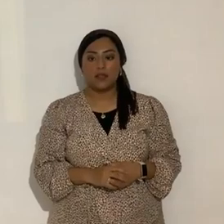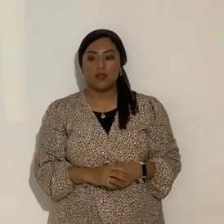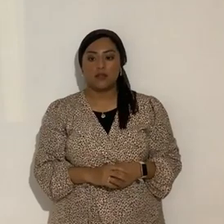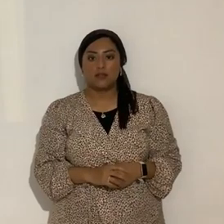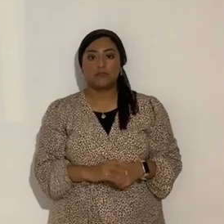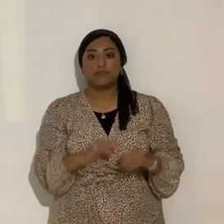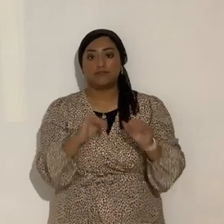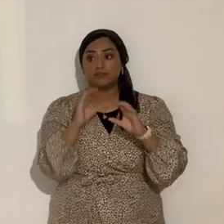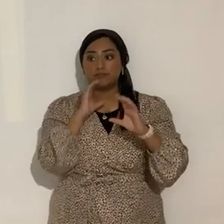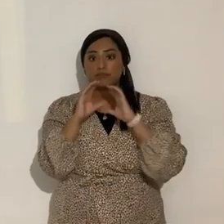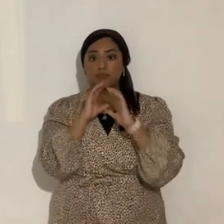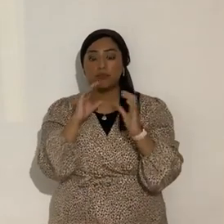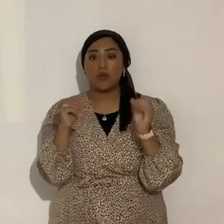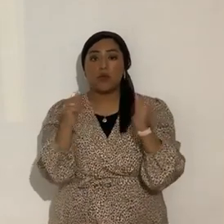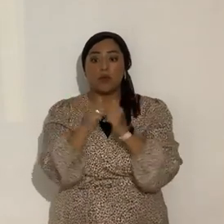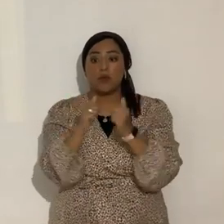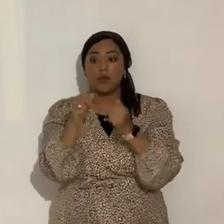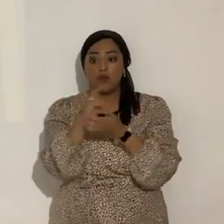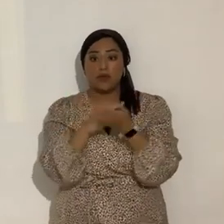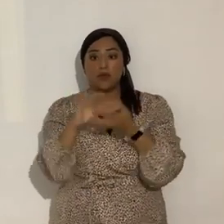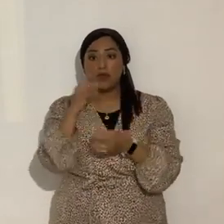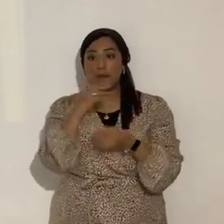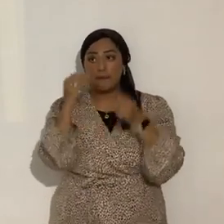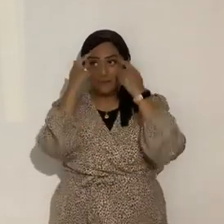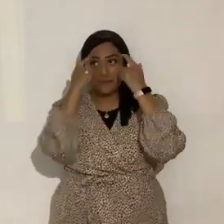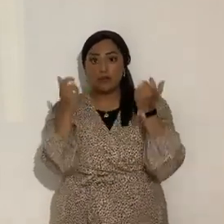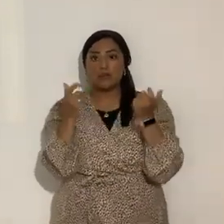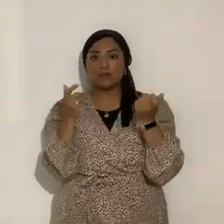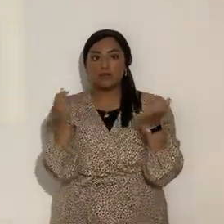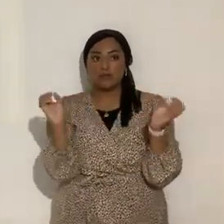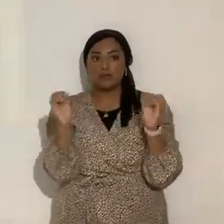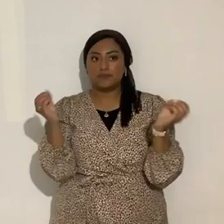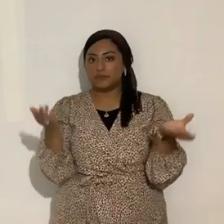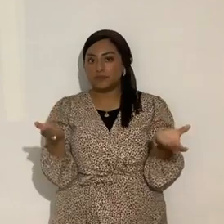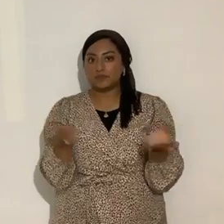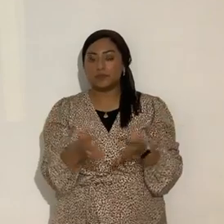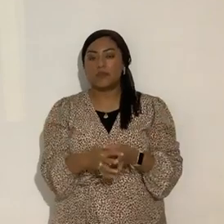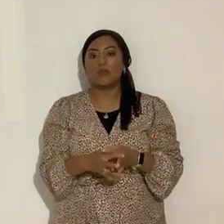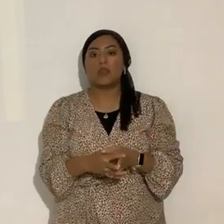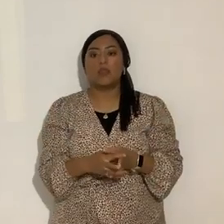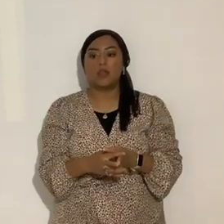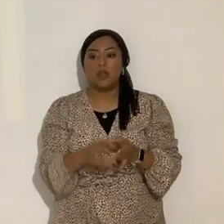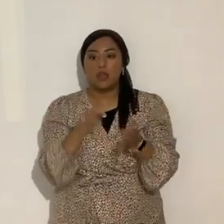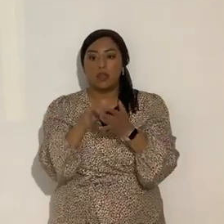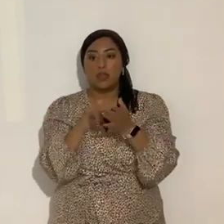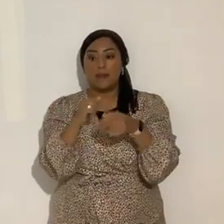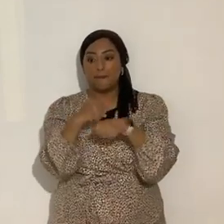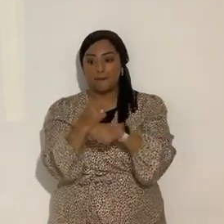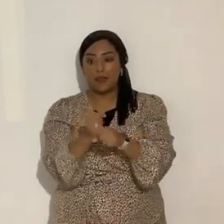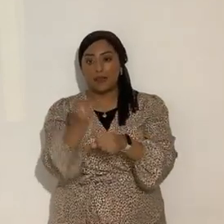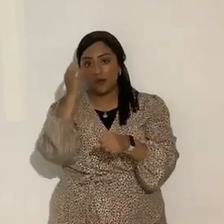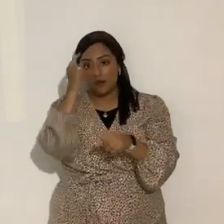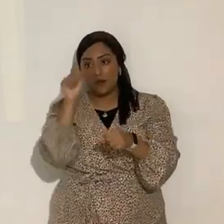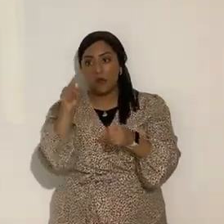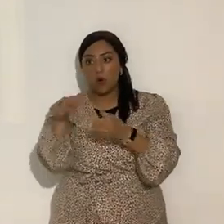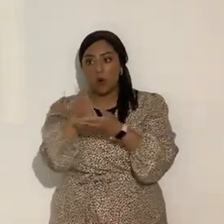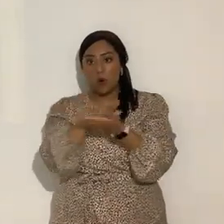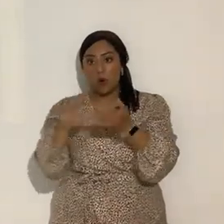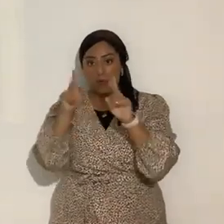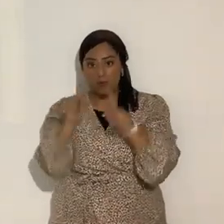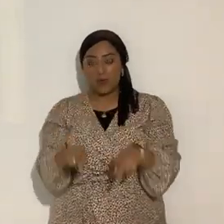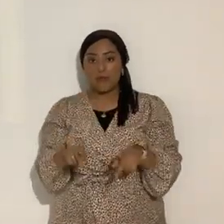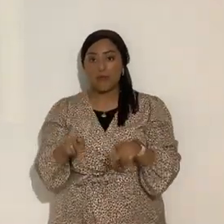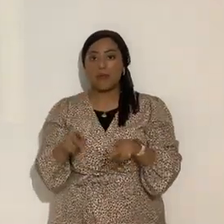la comunicación con el Ruach HaKodesh y el orgullo no existe. Eso fue creado para los santos.